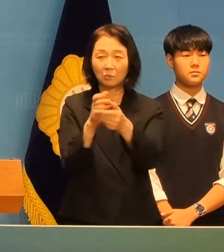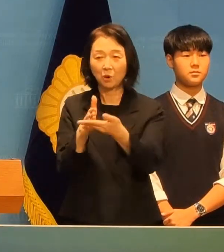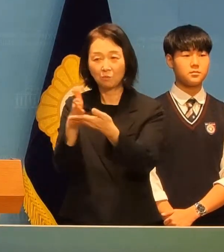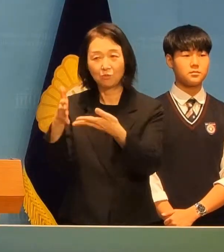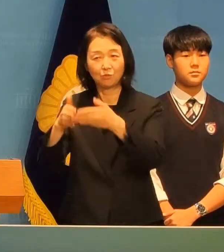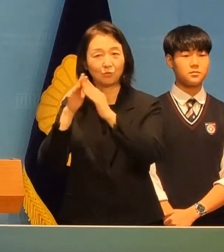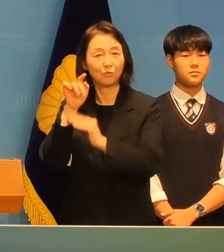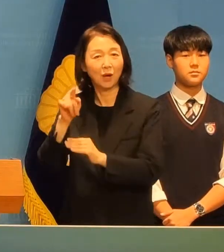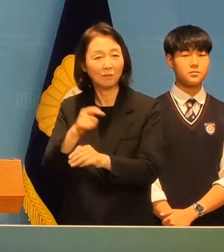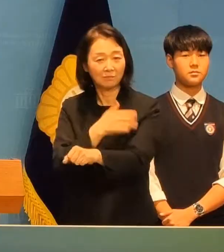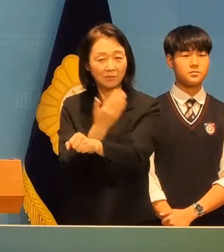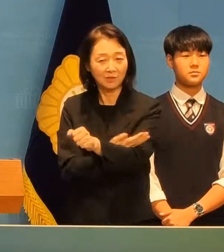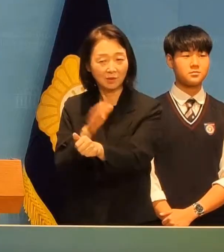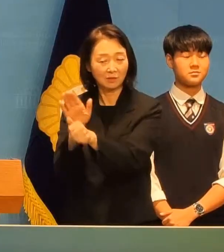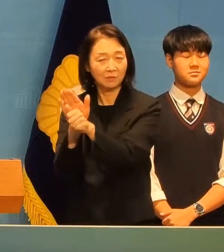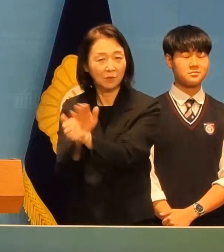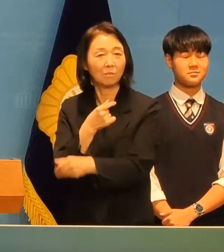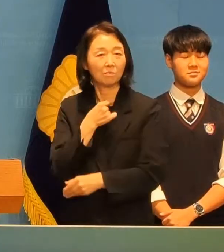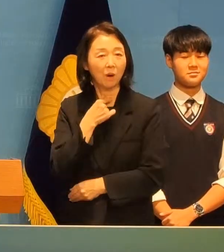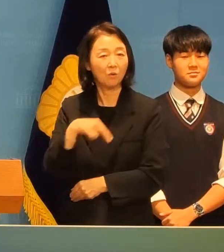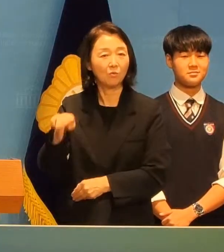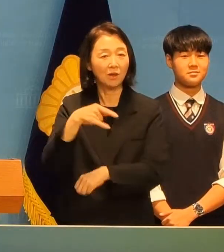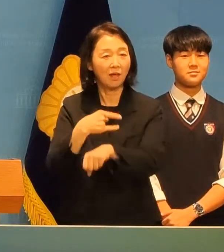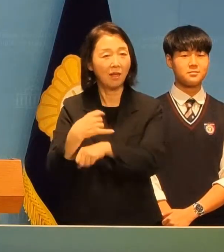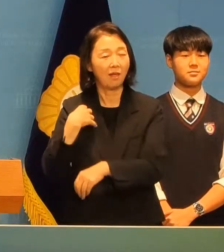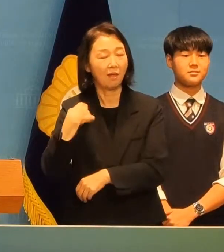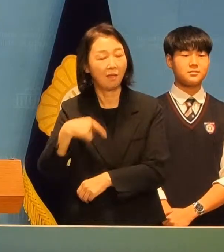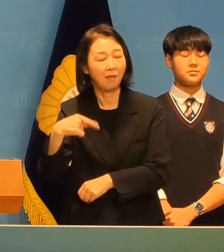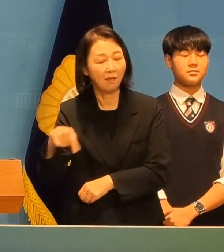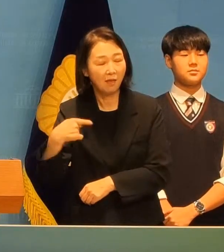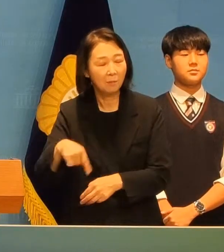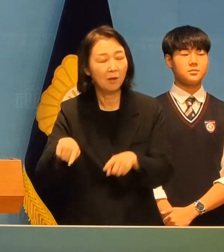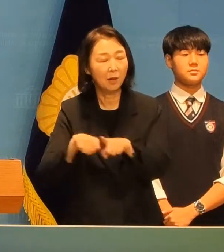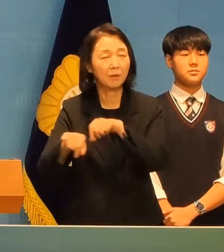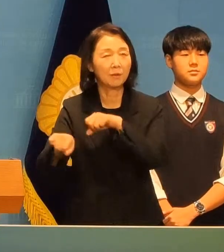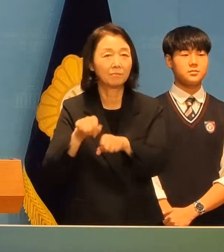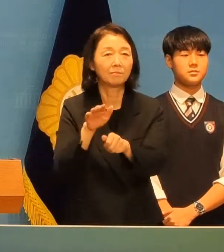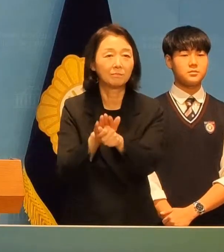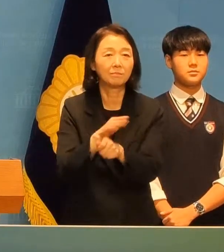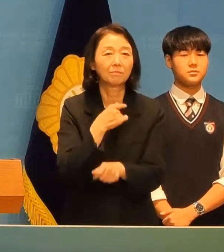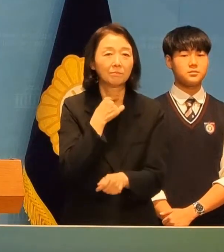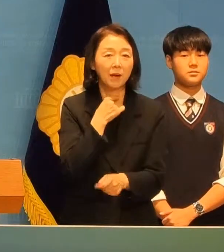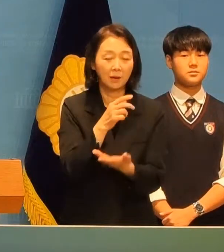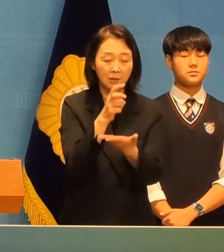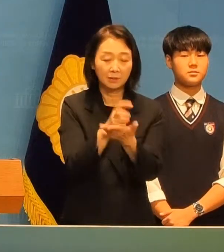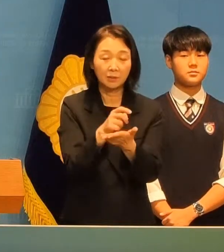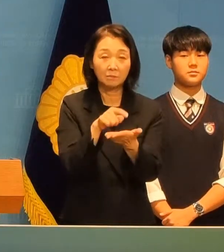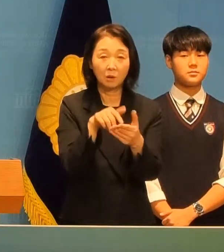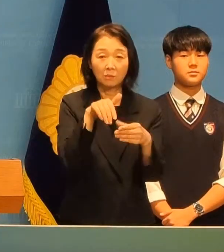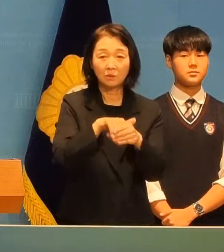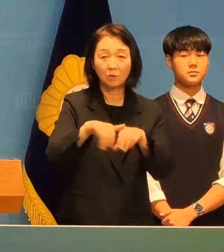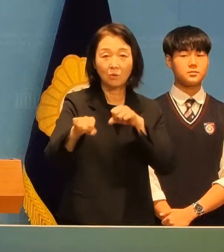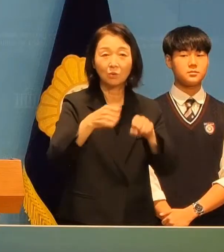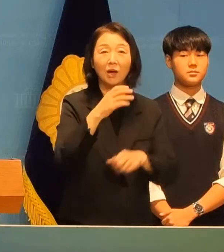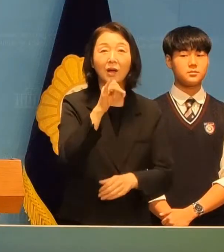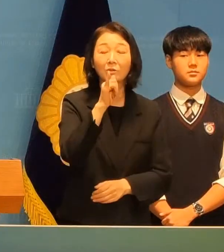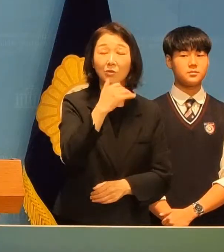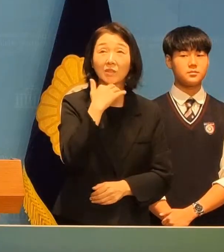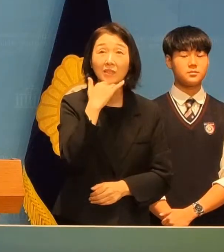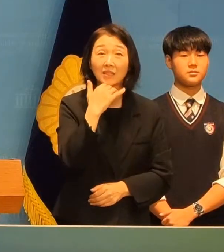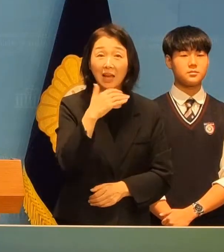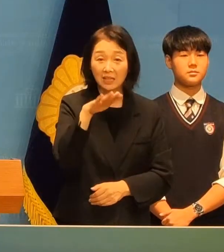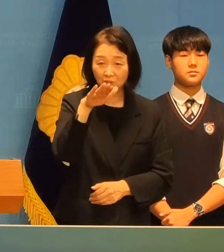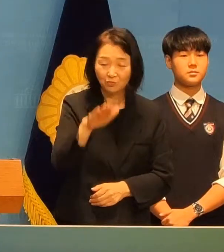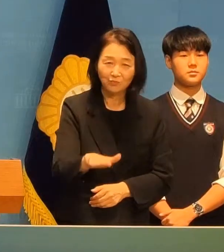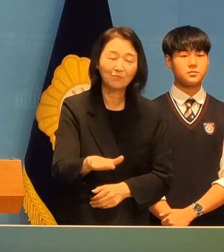역량을 집중하여 저희가 해야 할 역할을 해내겠습니다. 이 법안은 선거운동을 할 수 있는 연령을